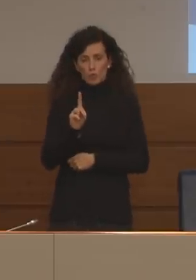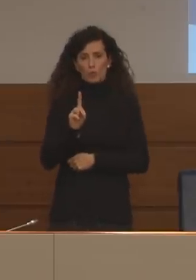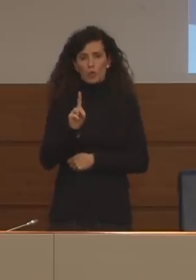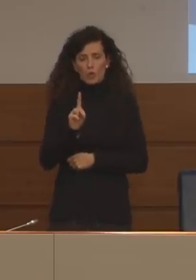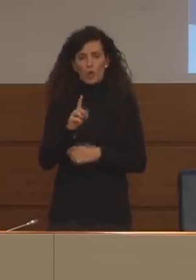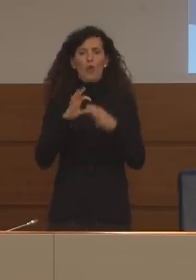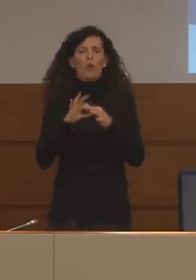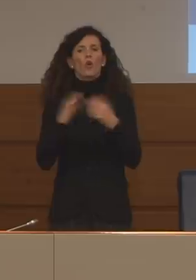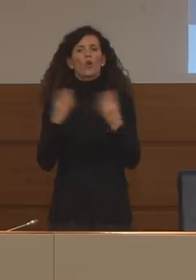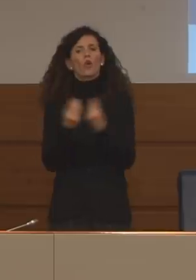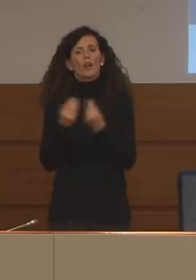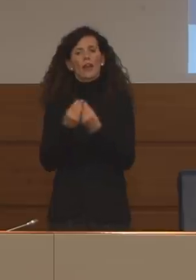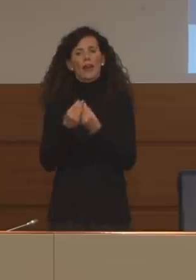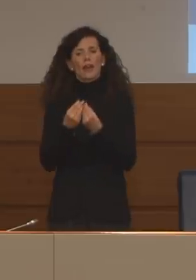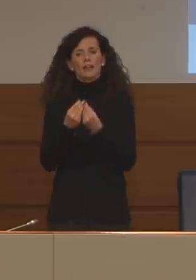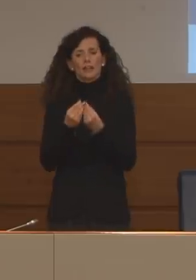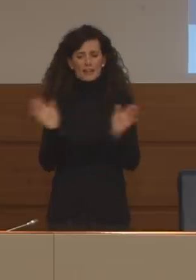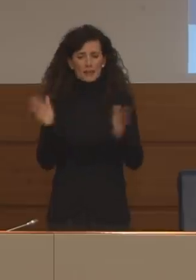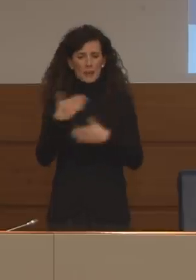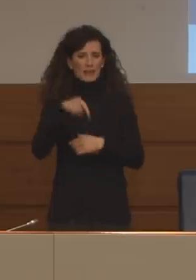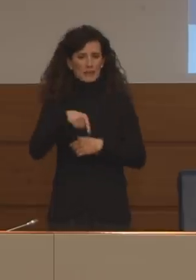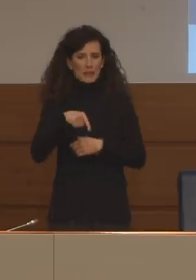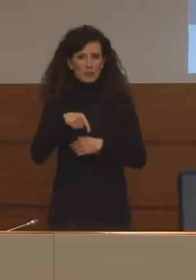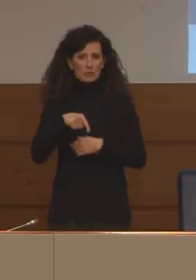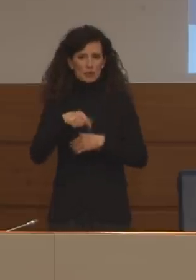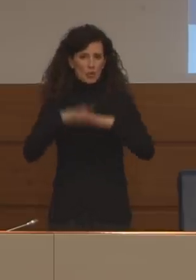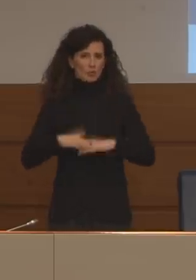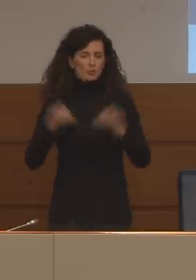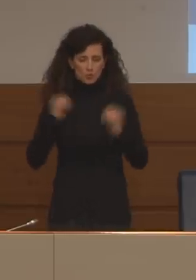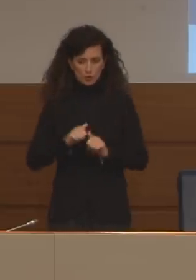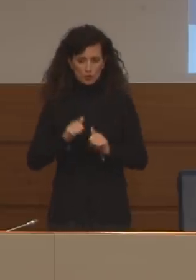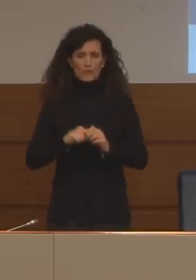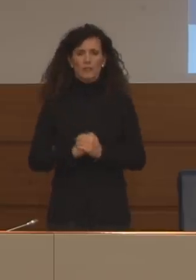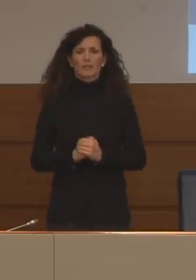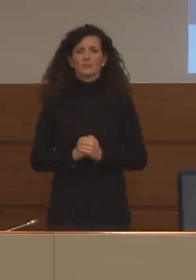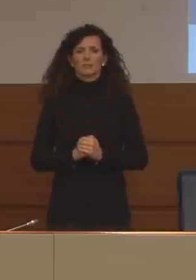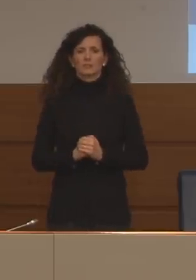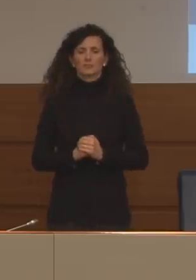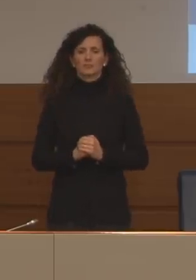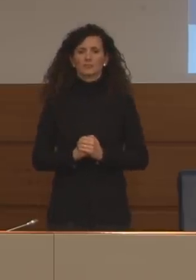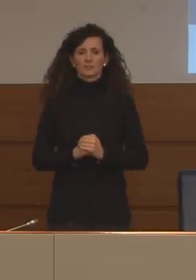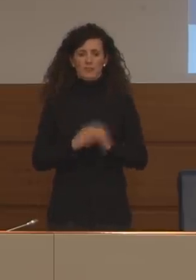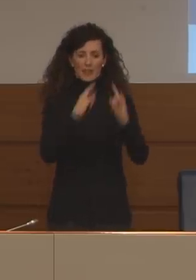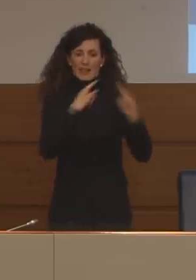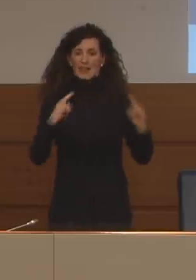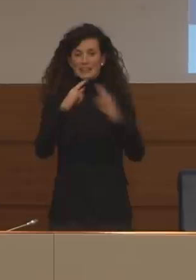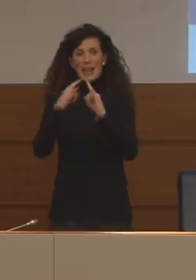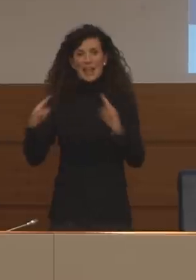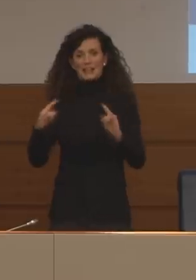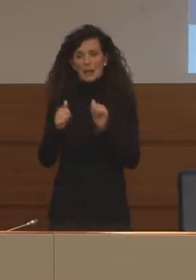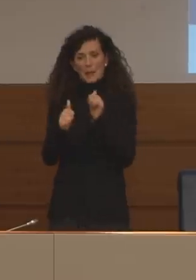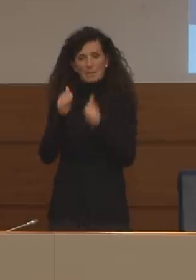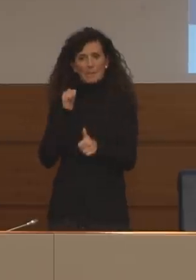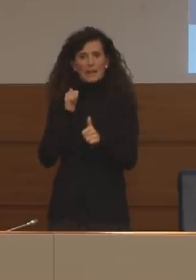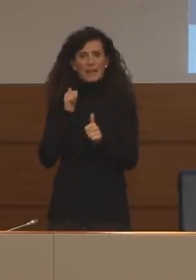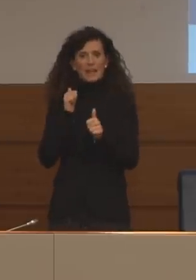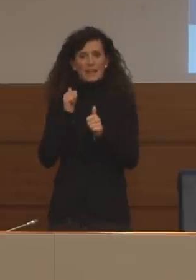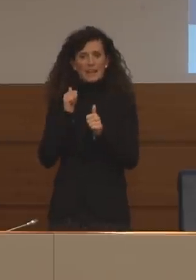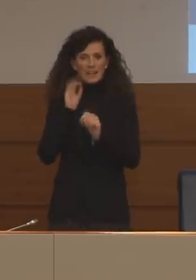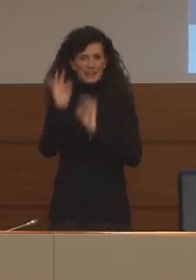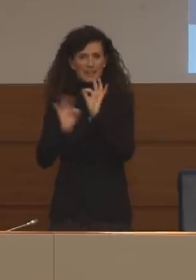colleghi del dipartimento impiegati le tende pre triage sono